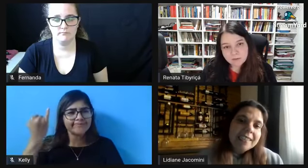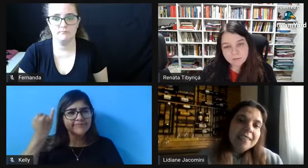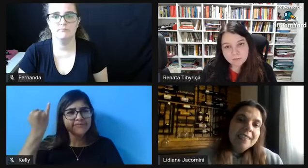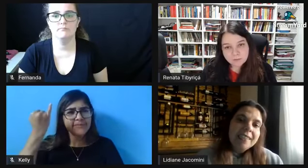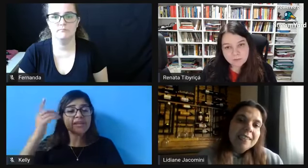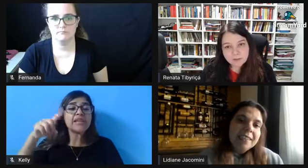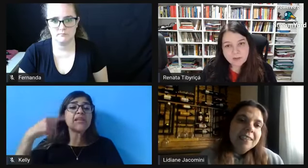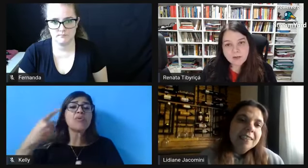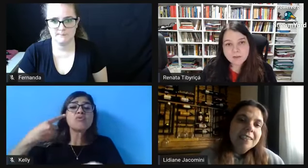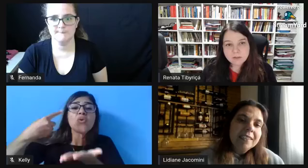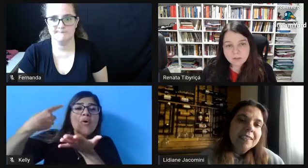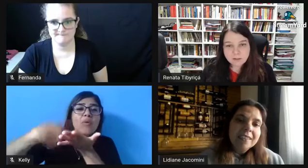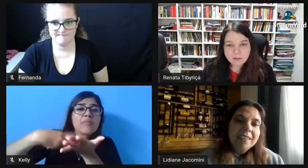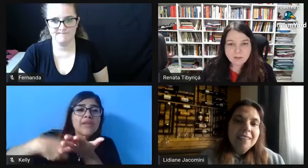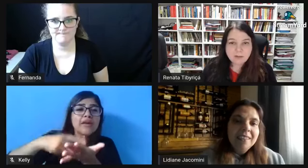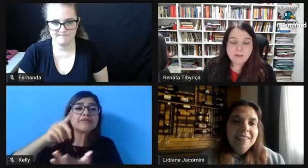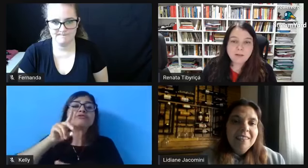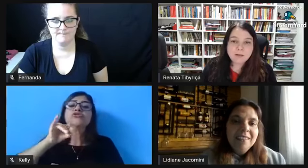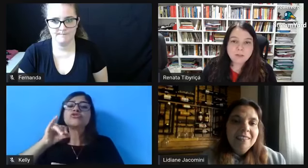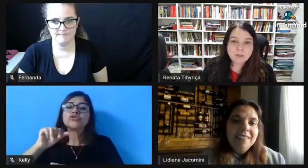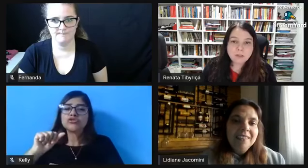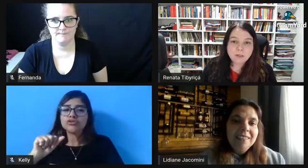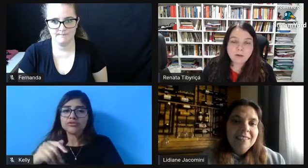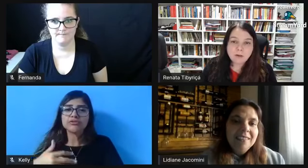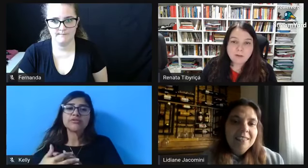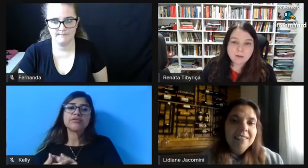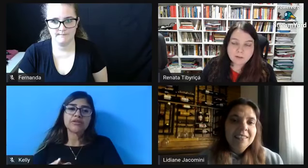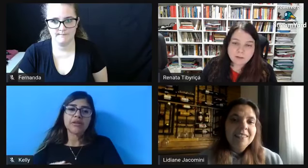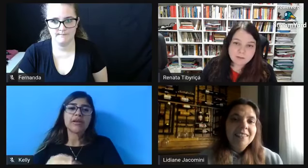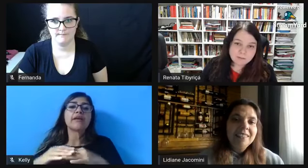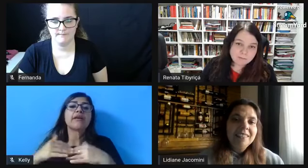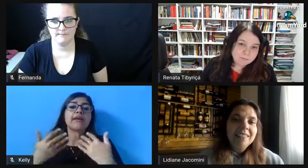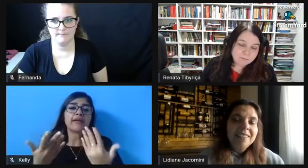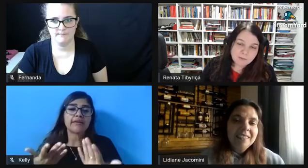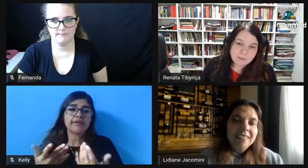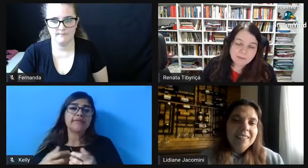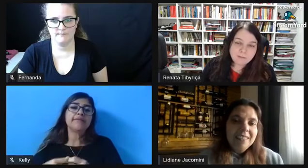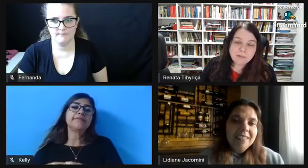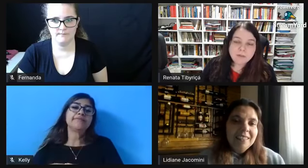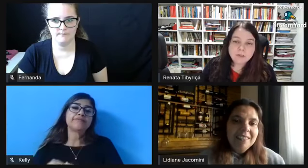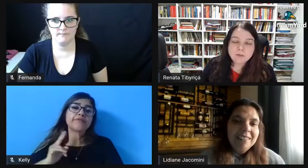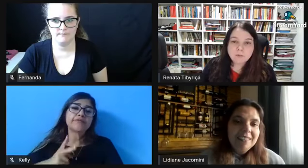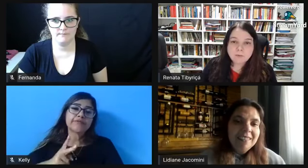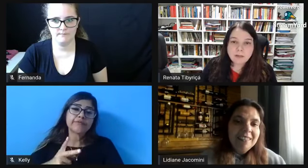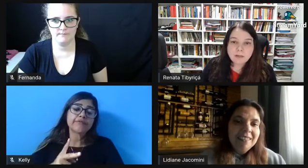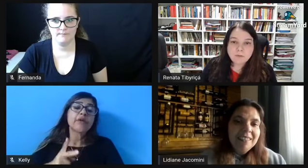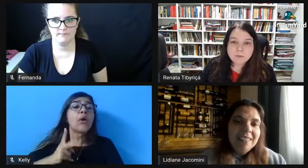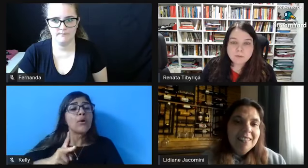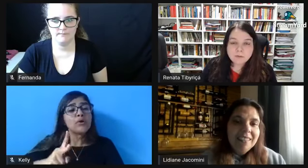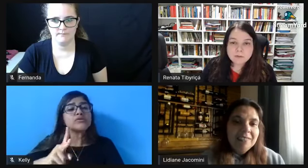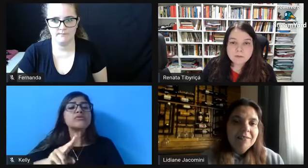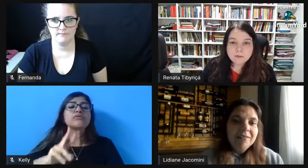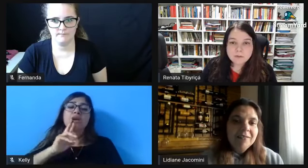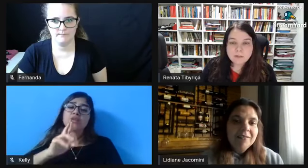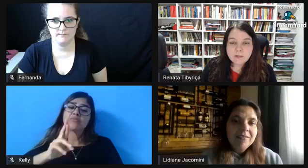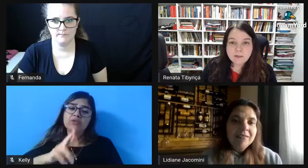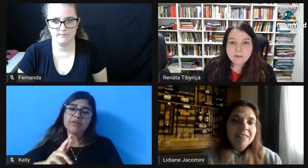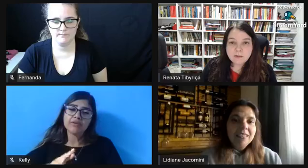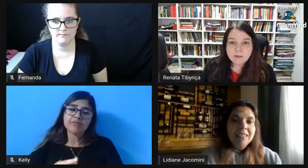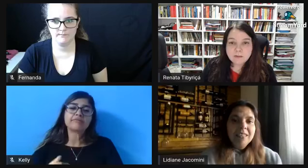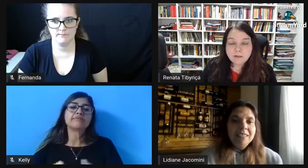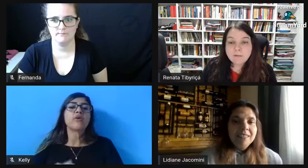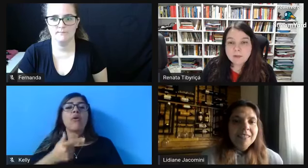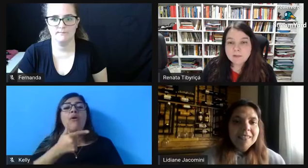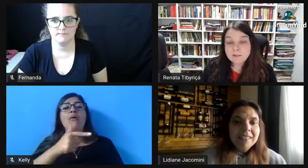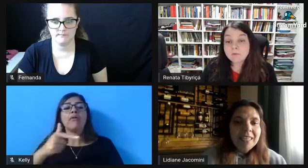uma outra oportunidade e a gente também terminar de responder algumas outras questões